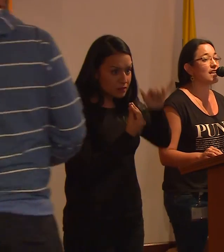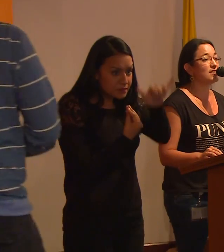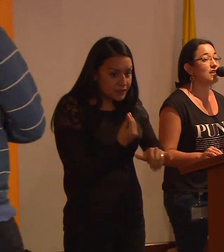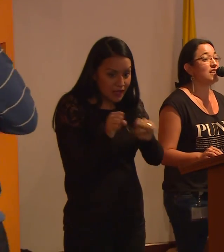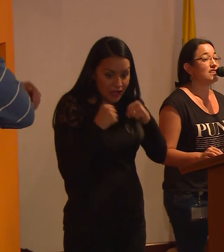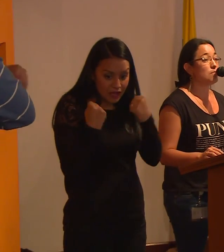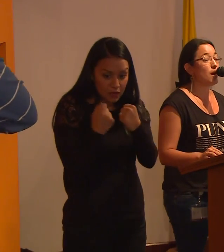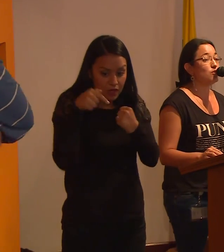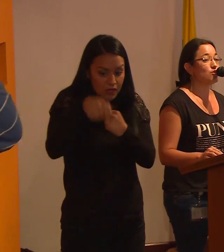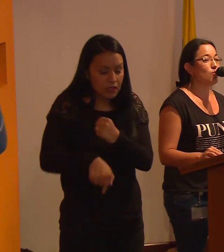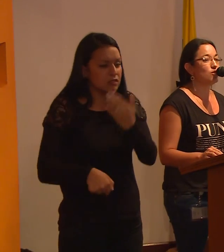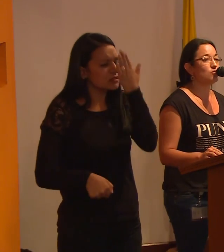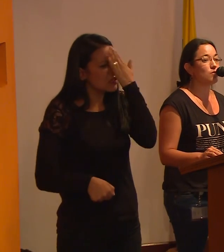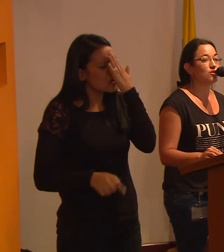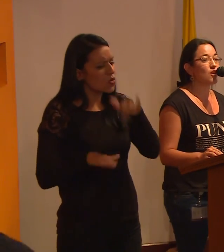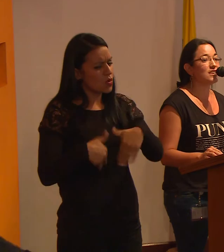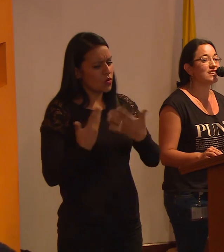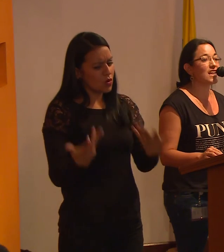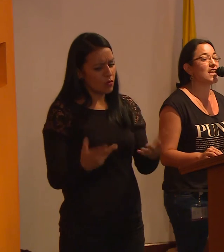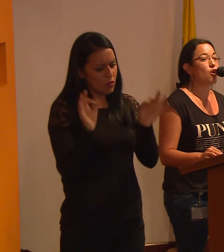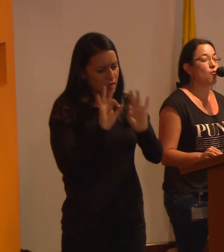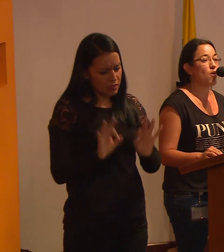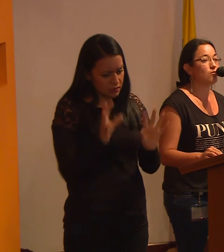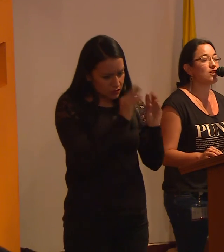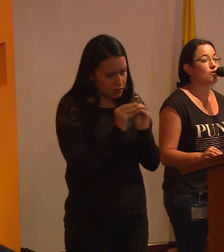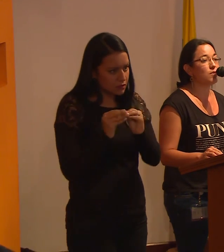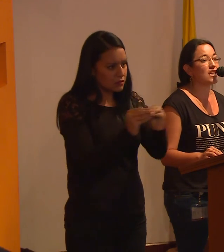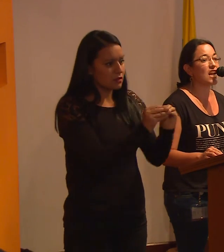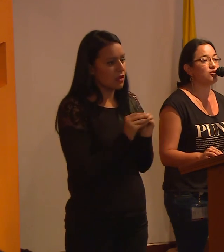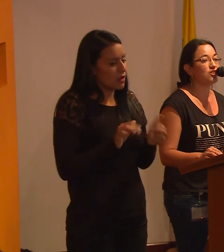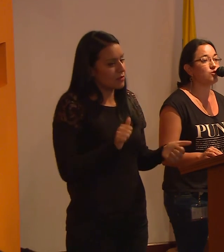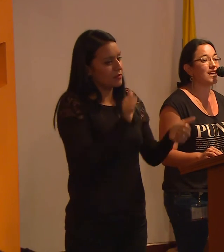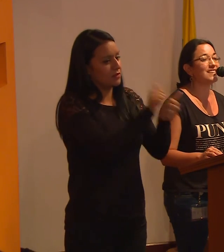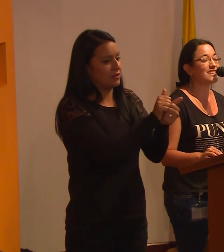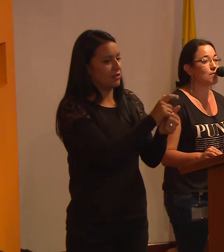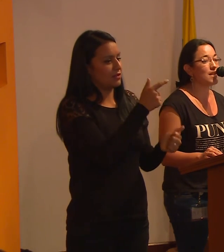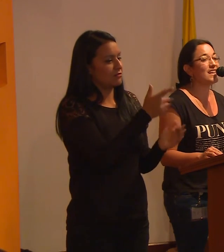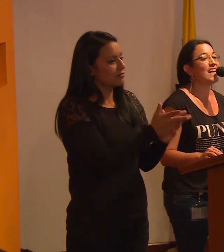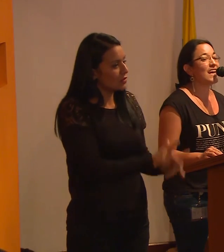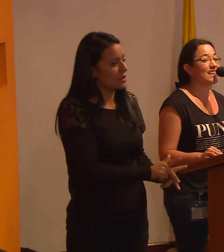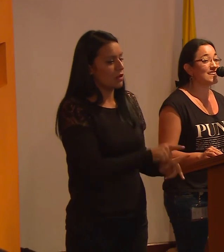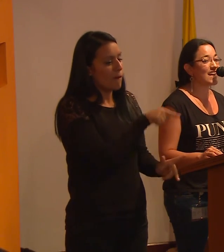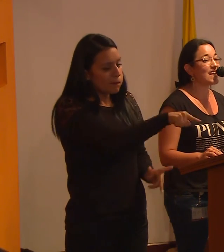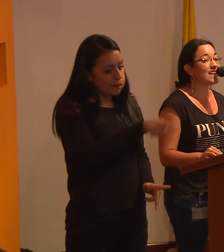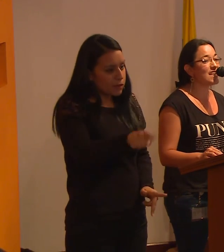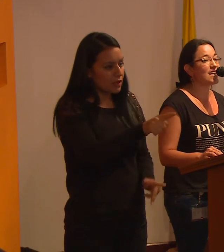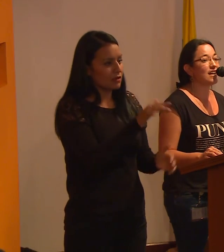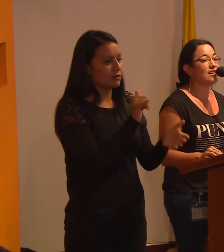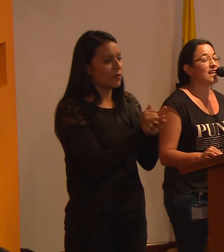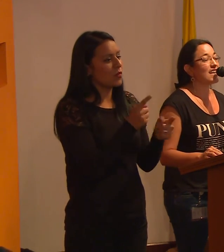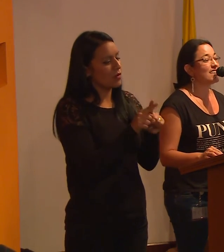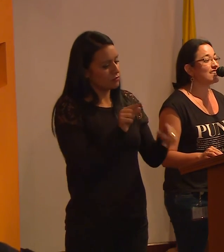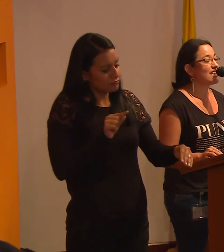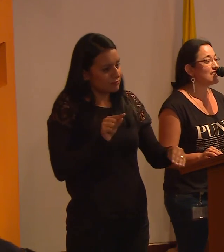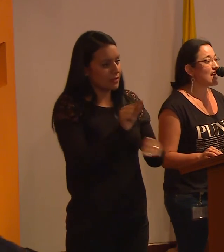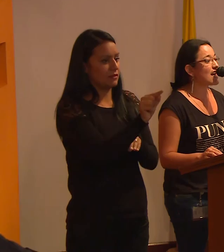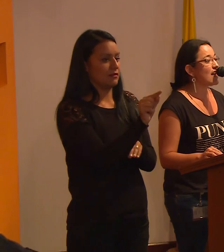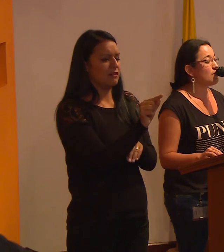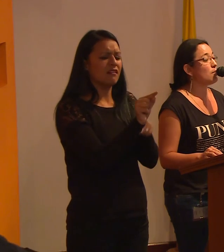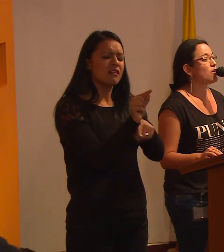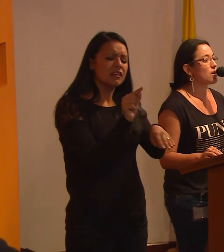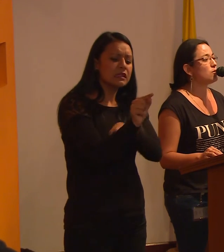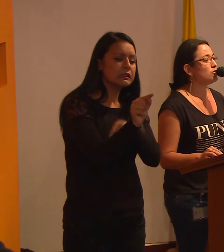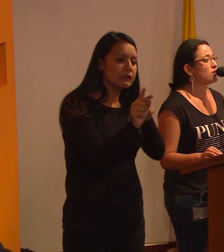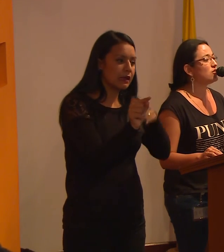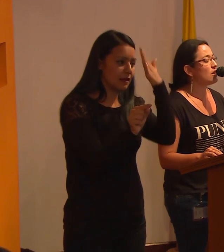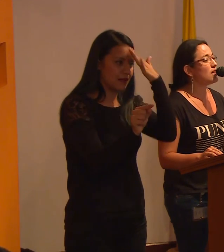aula de clase, sepamos cómo nos vamos a organizar y cómo vamos a acompañar a los estudiantes también en esa crítica que se hace desde la